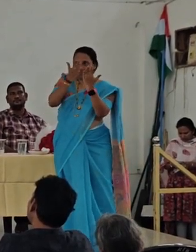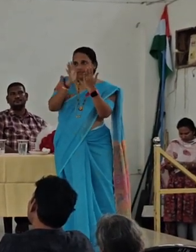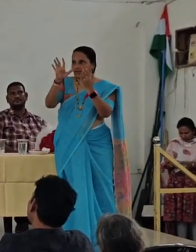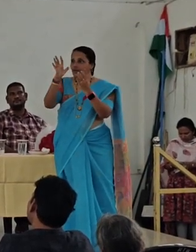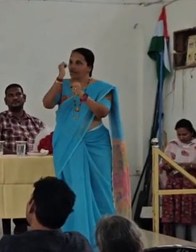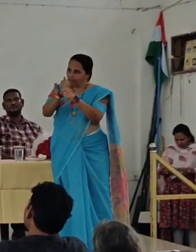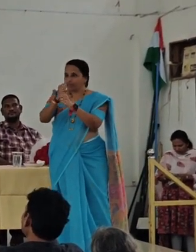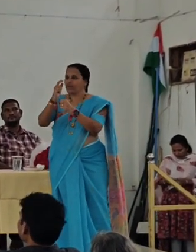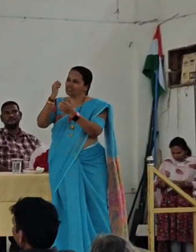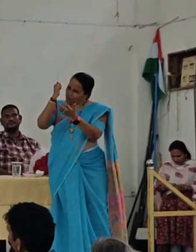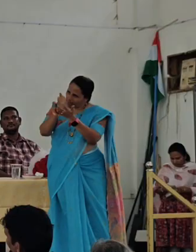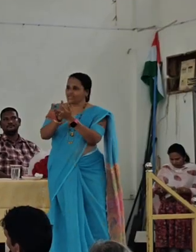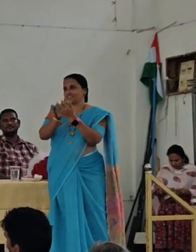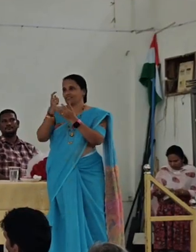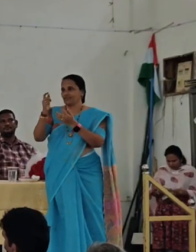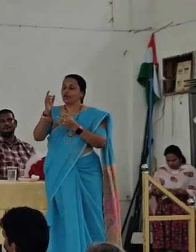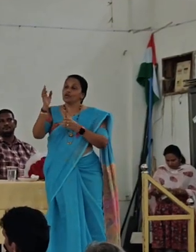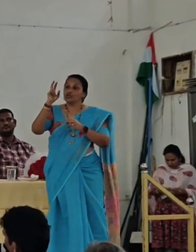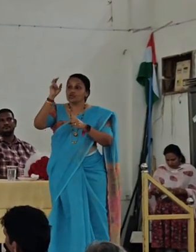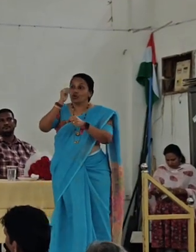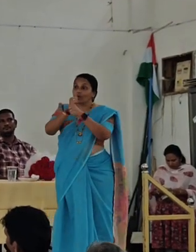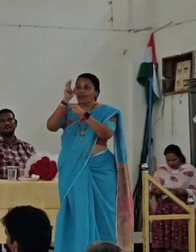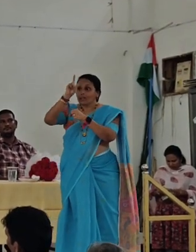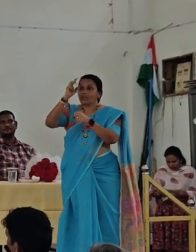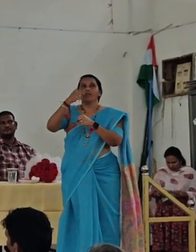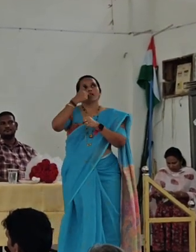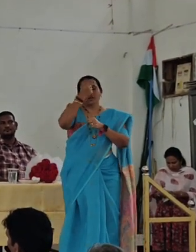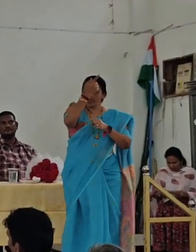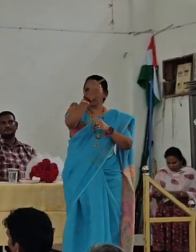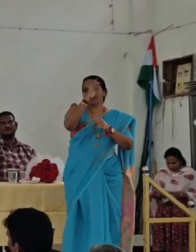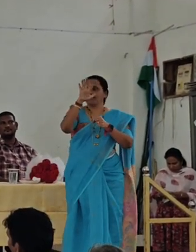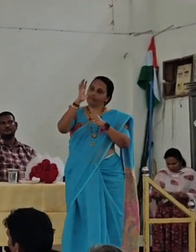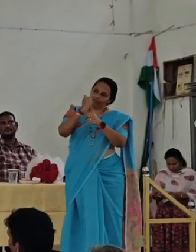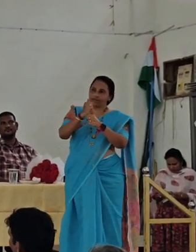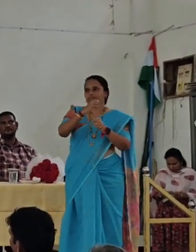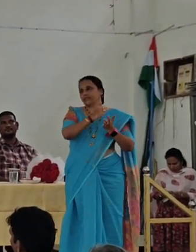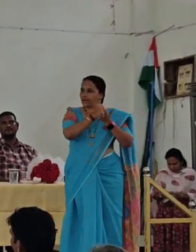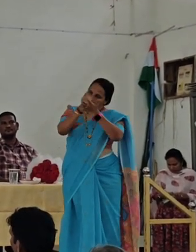కావాలి. తప్పనిసరిగా 5G ఫోన్ ఇస్తాము. తప్పనిసరిగా అది మీకు